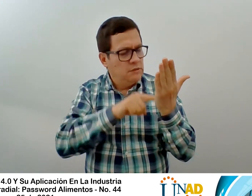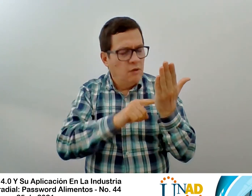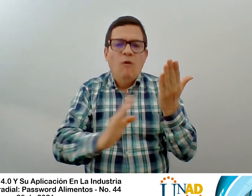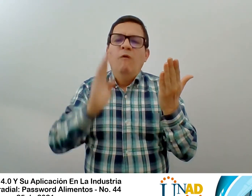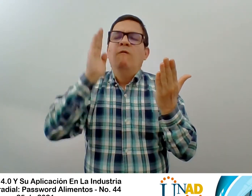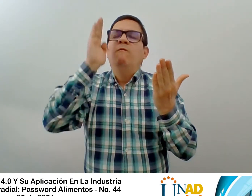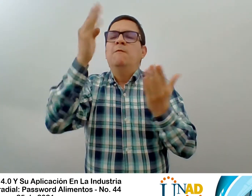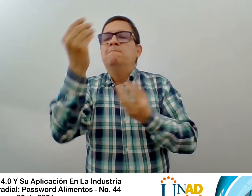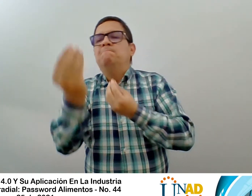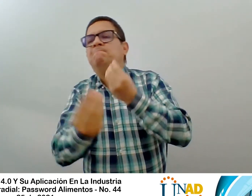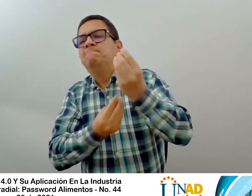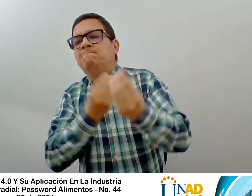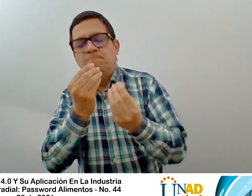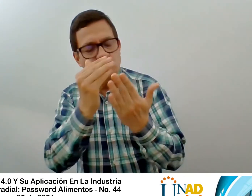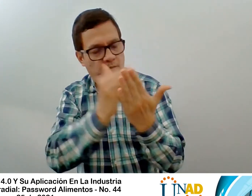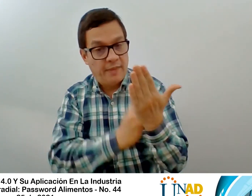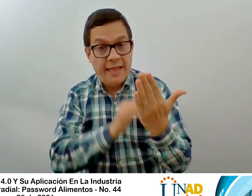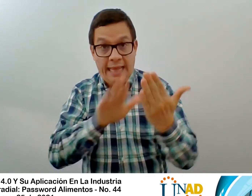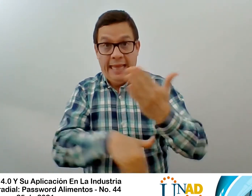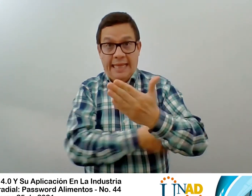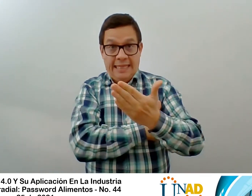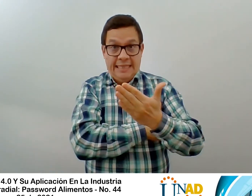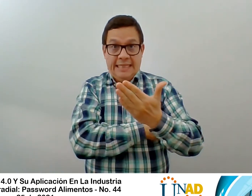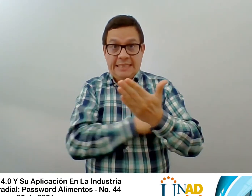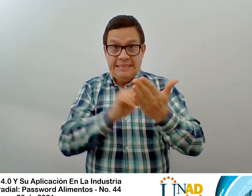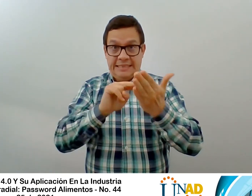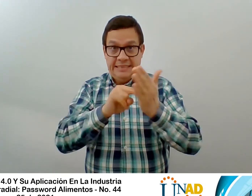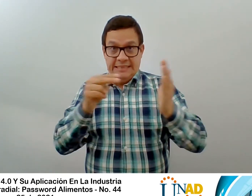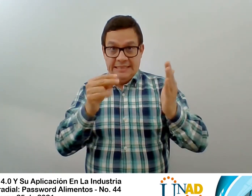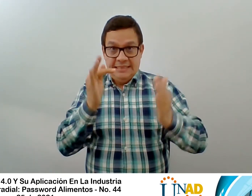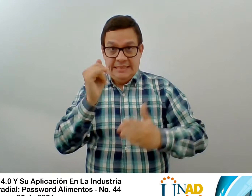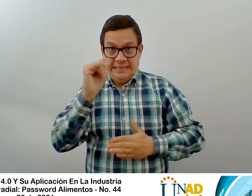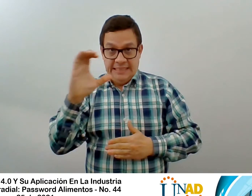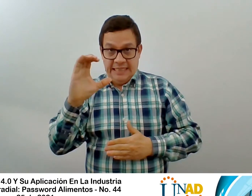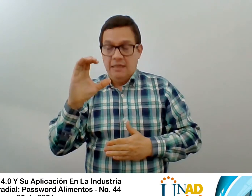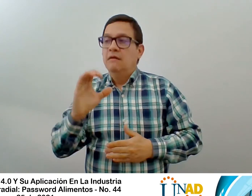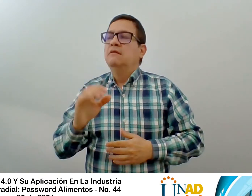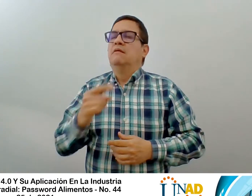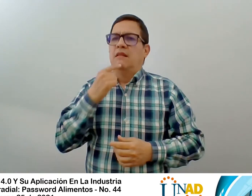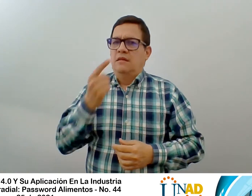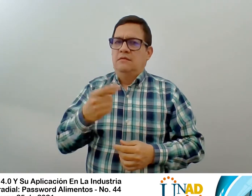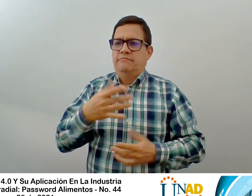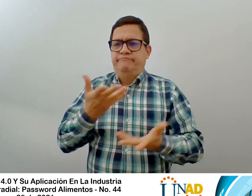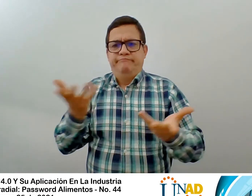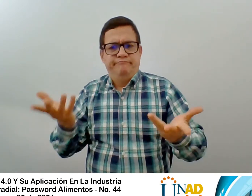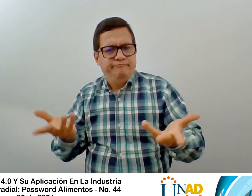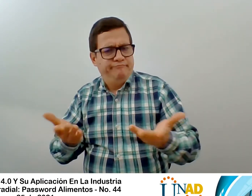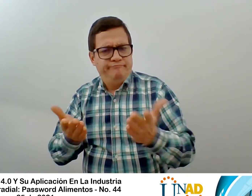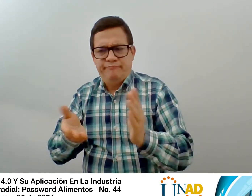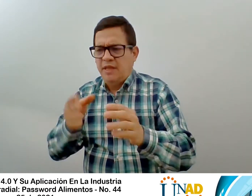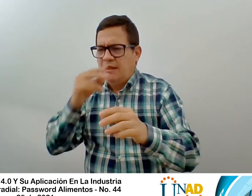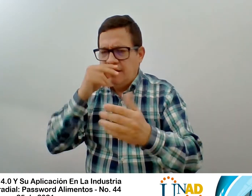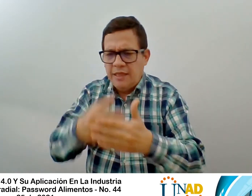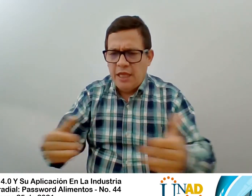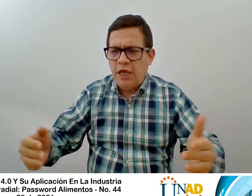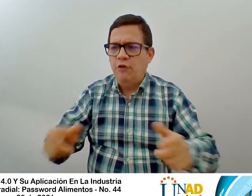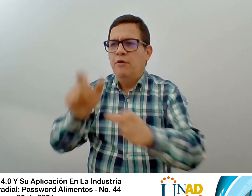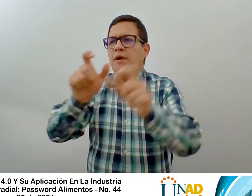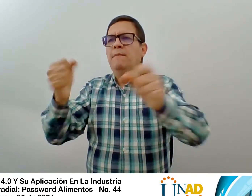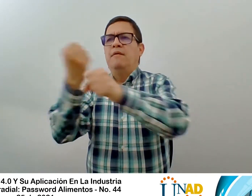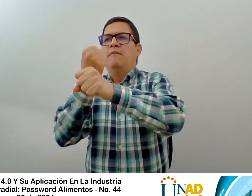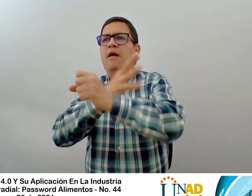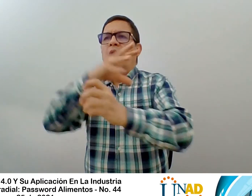vamos. Entonces, inicialmente lo que ha hecho el ministerio es generar unos programas de capacitación desde niños